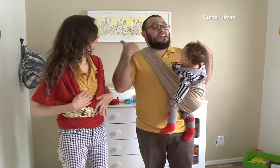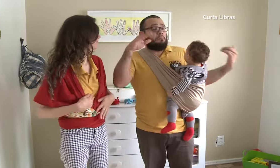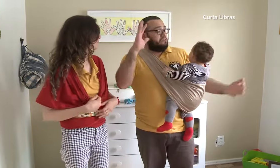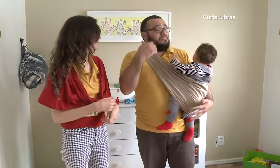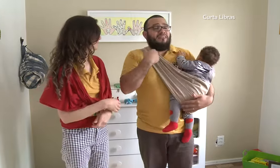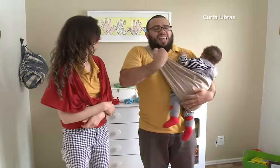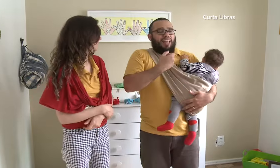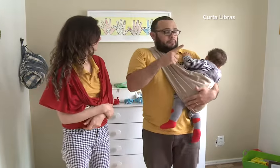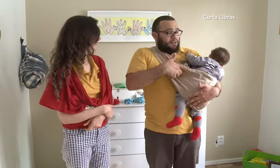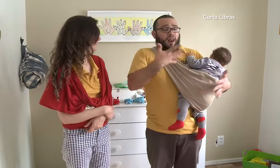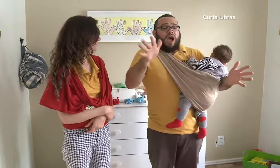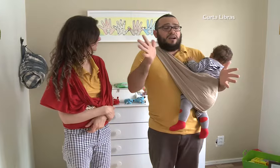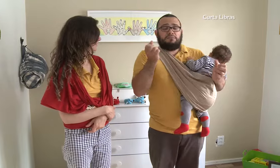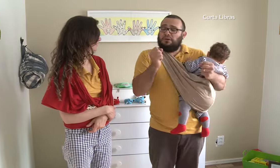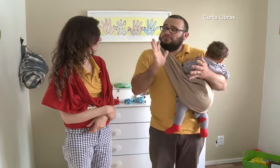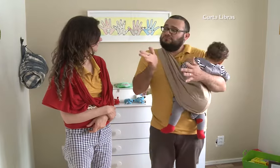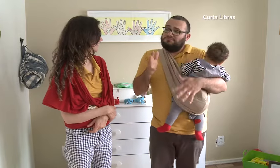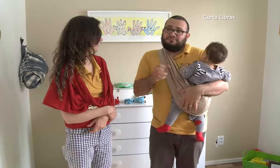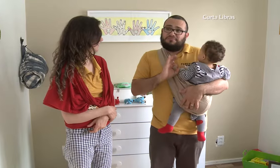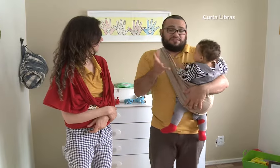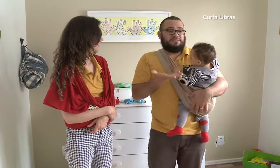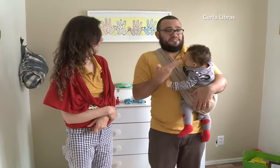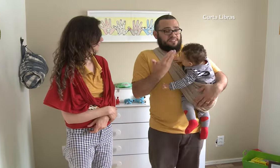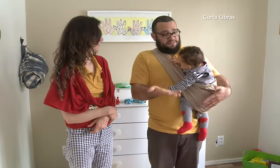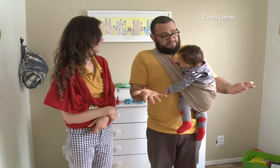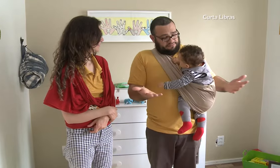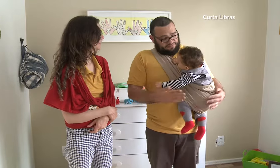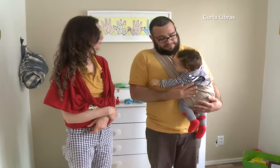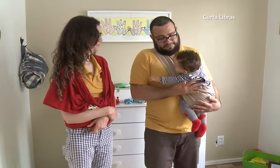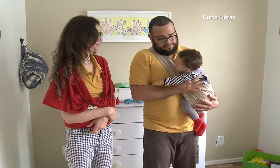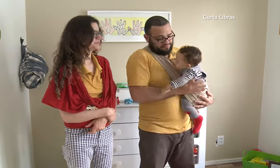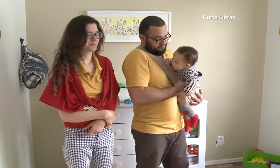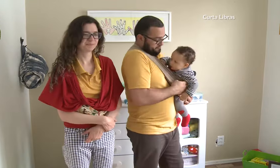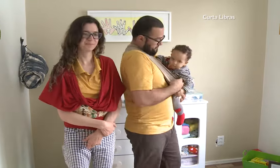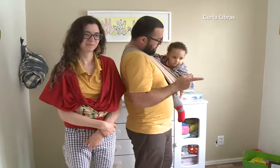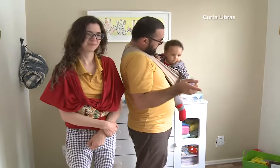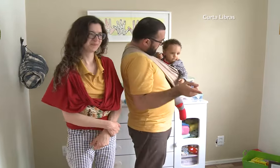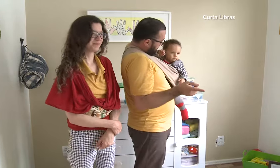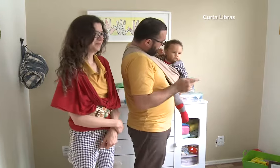É isso. E você pode passear, não fica pesado e fica mais fácil para sinalizar também.